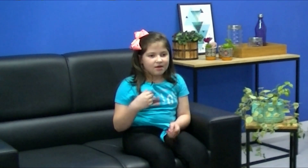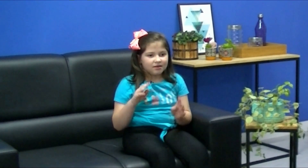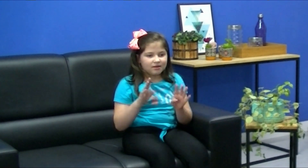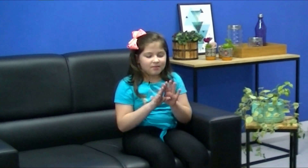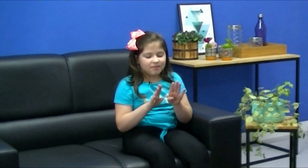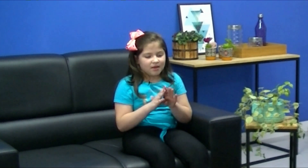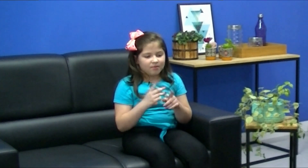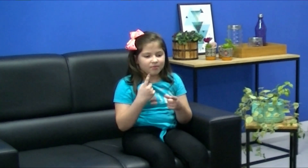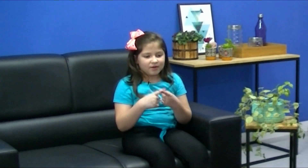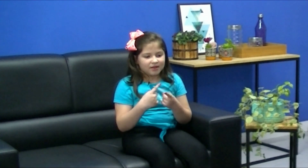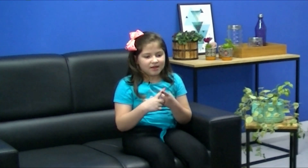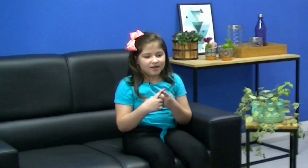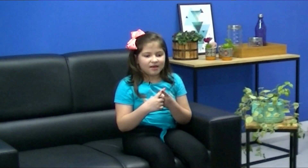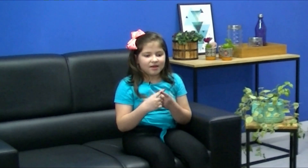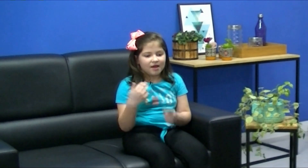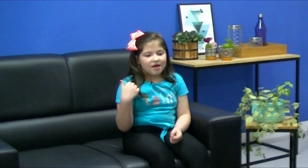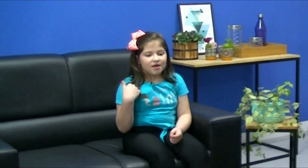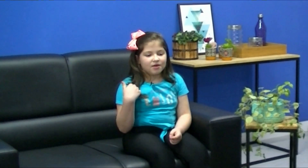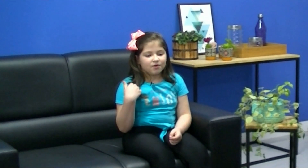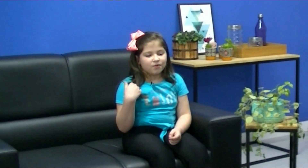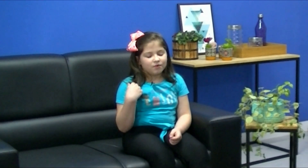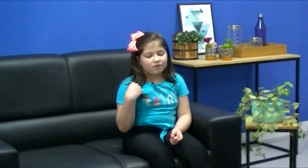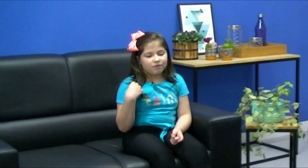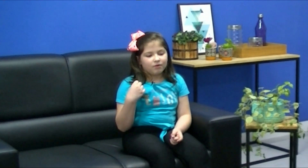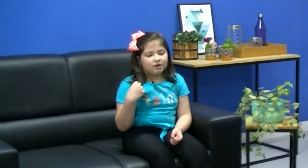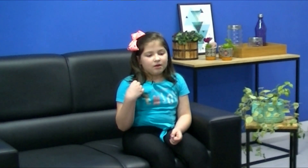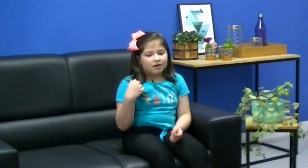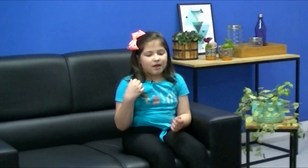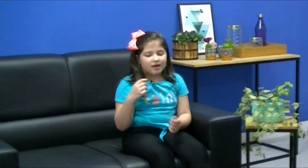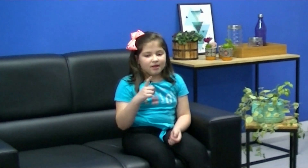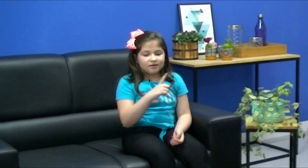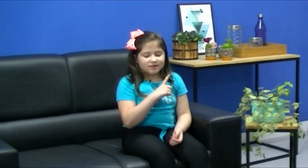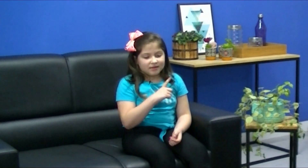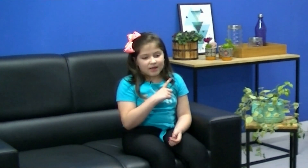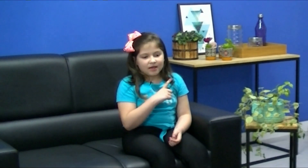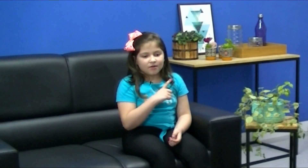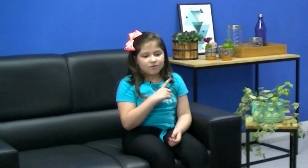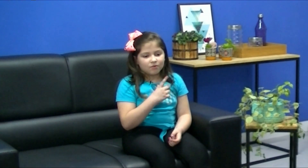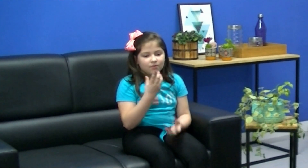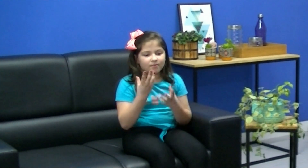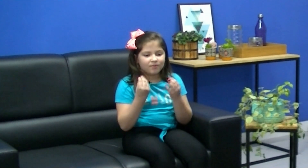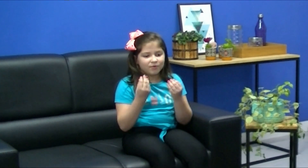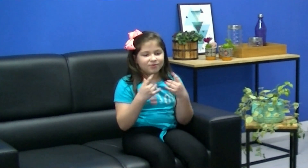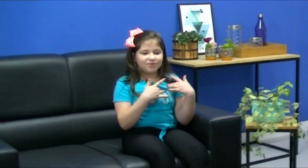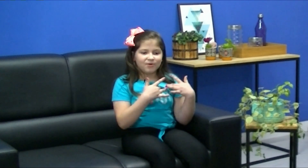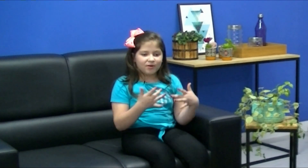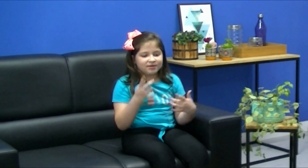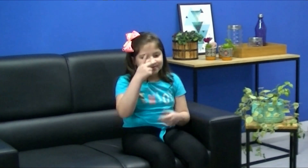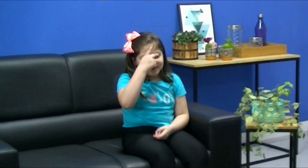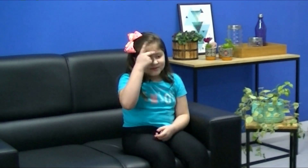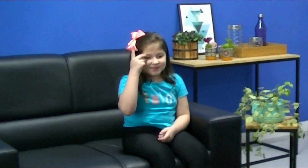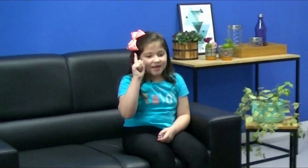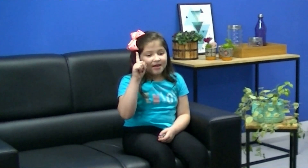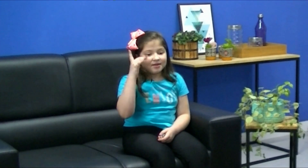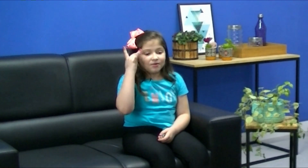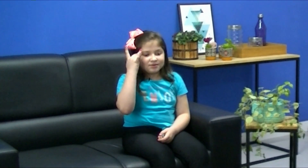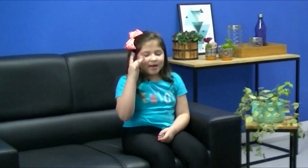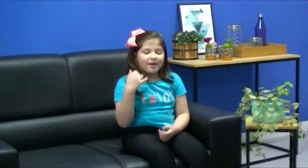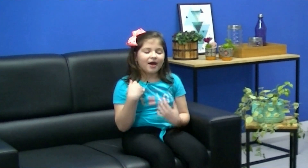também porque eu tenho muito dó das pessoas que não sabem. Aí